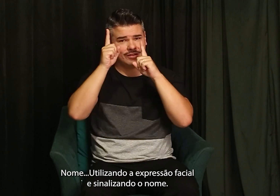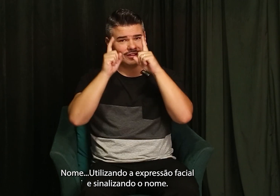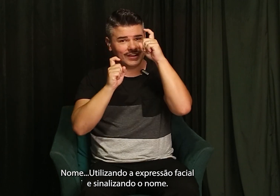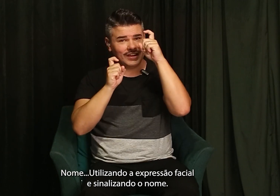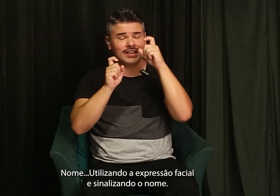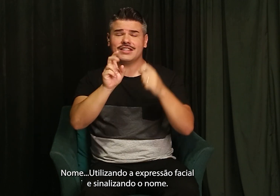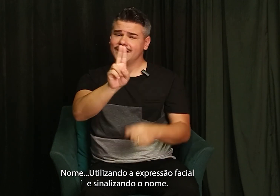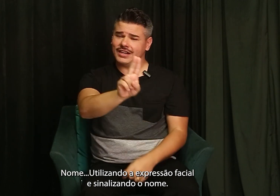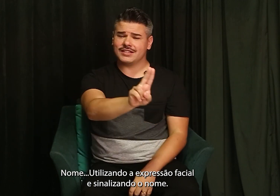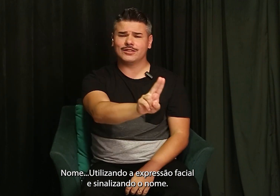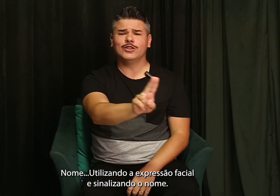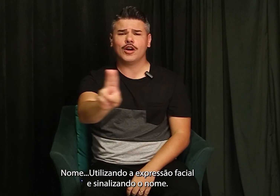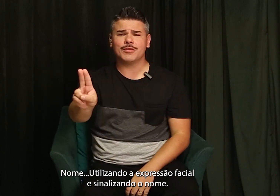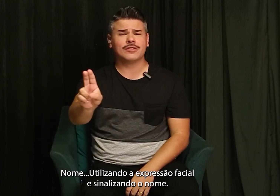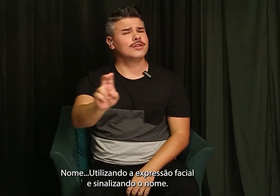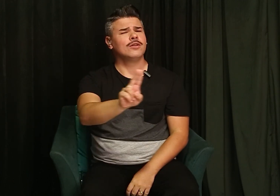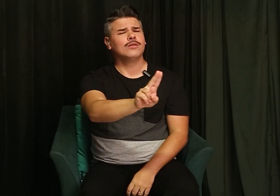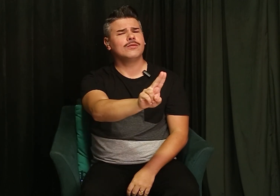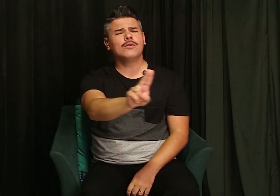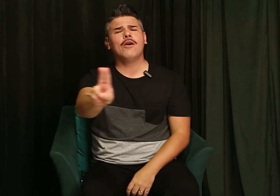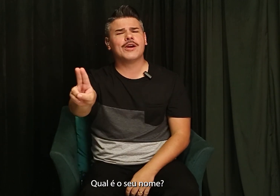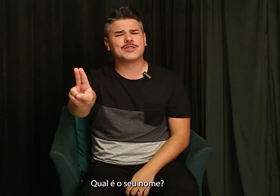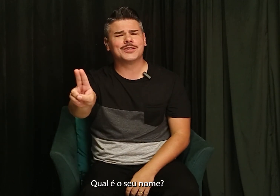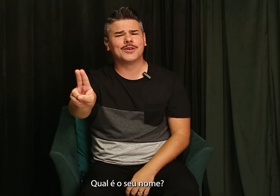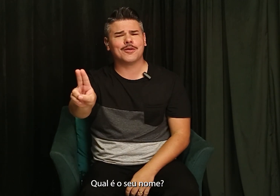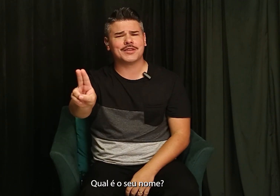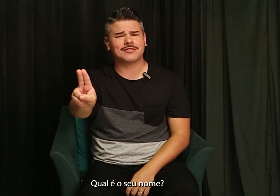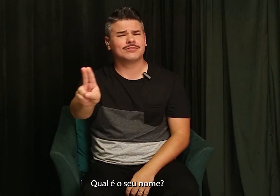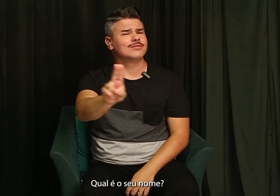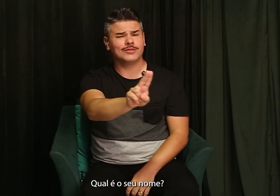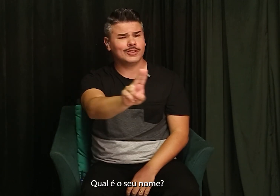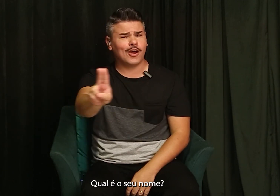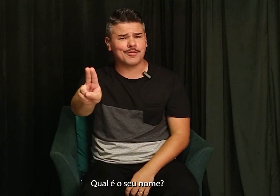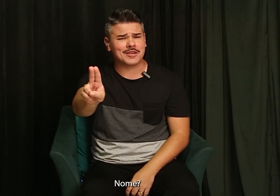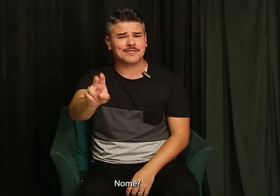facial e sinalizando o nome. Qual é o seu nome? Nome.